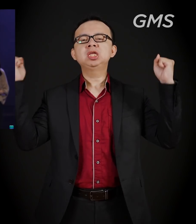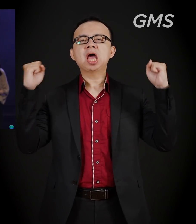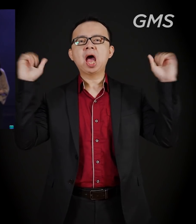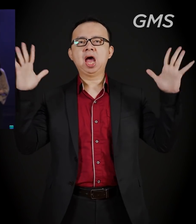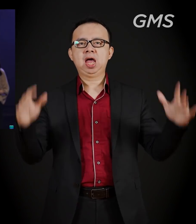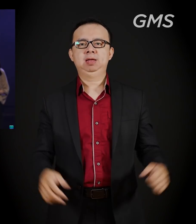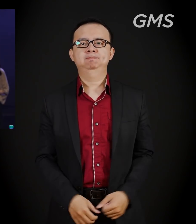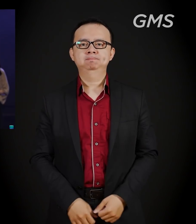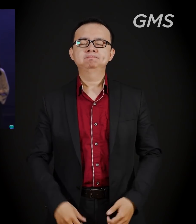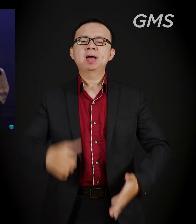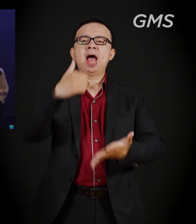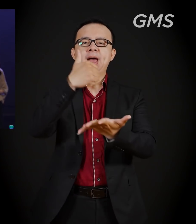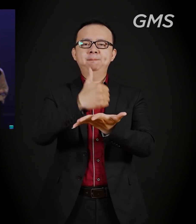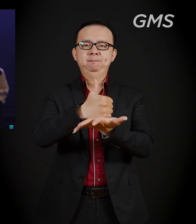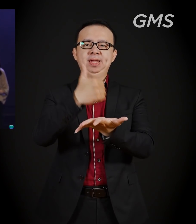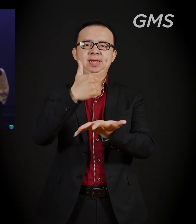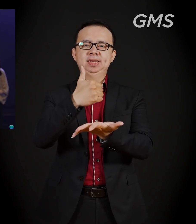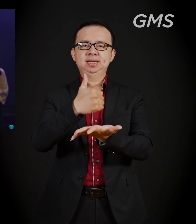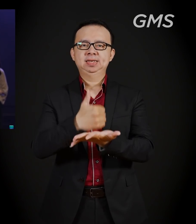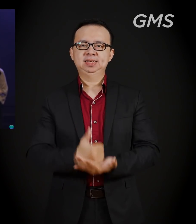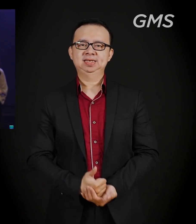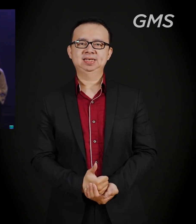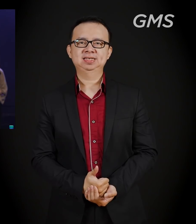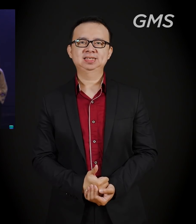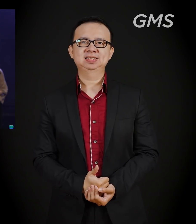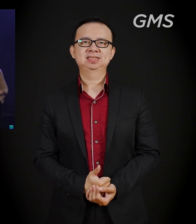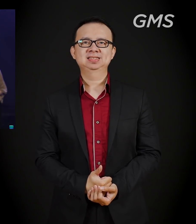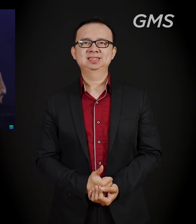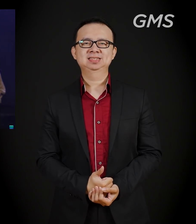kita masing-masing katakan amin.